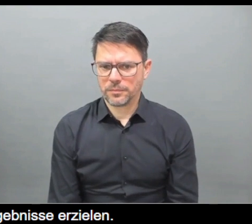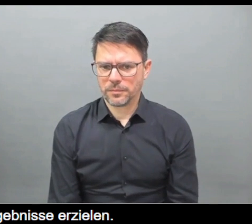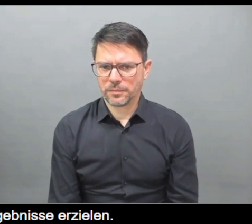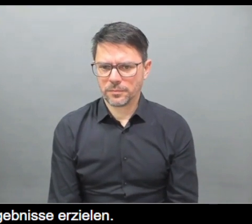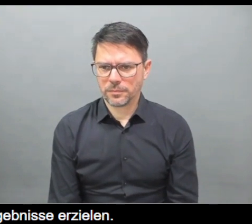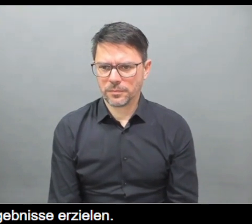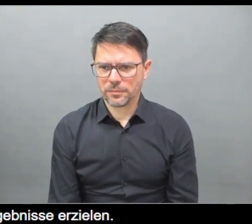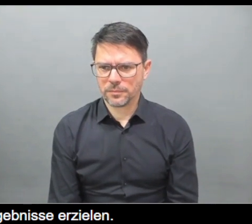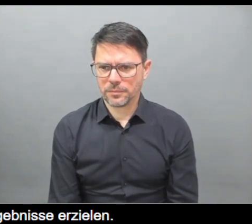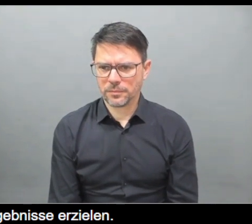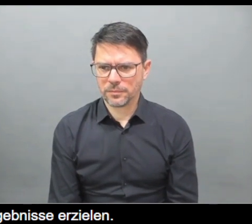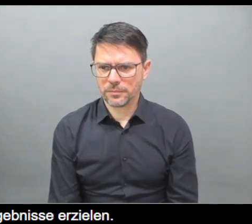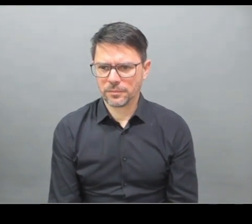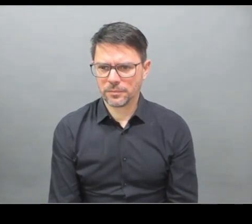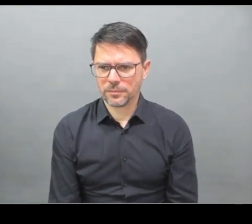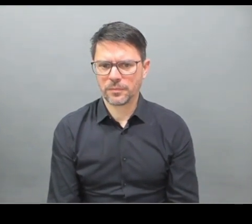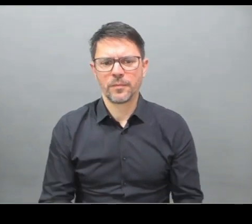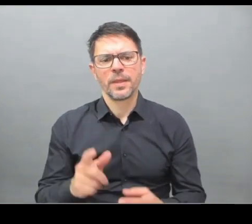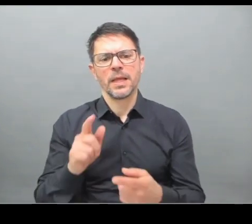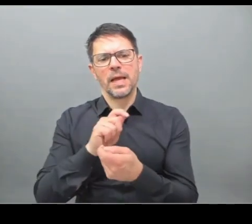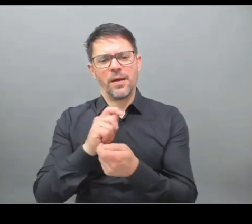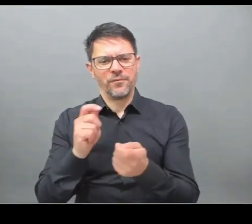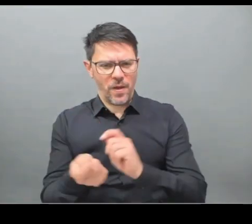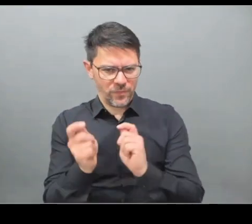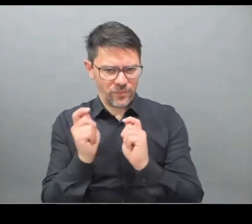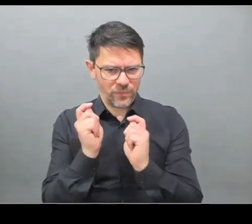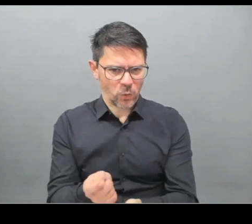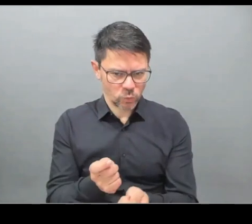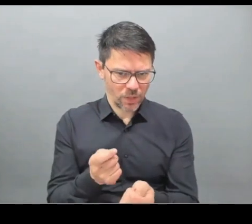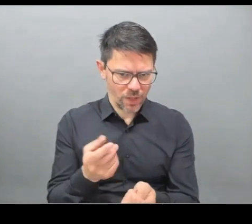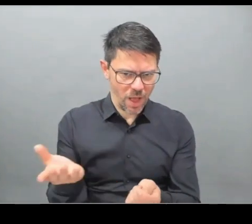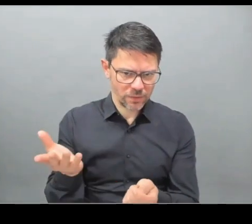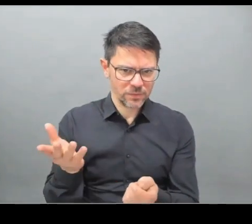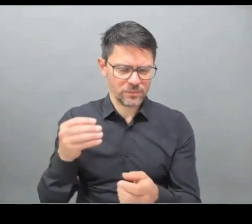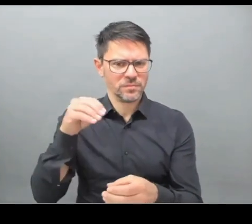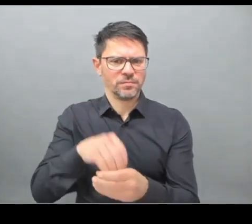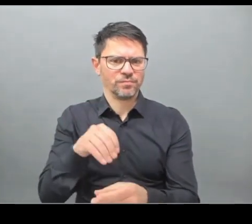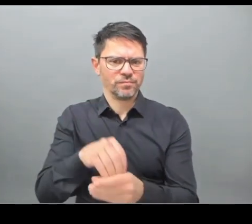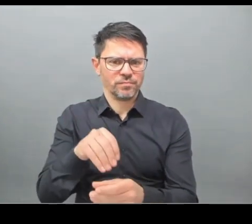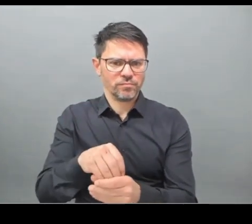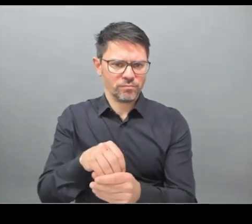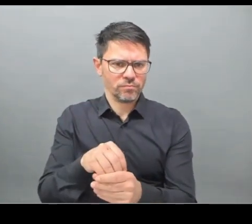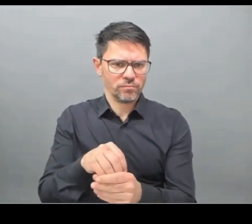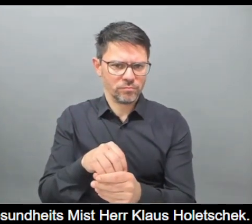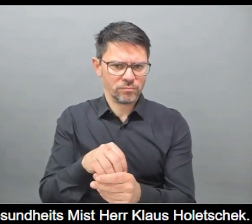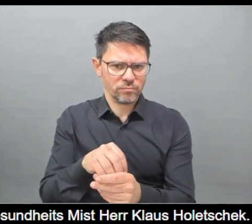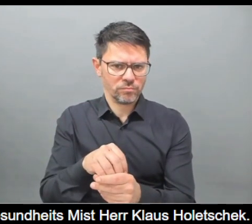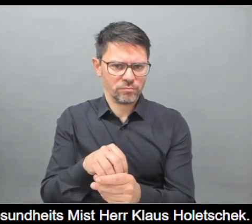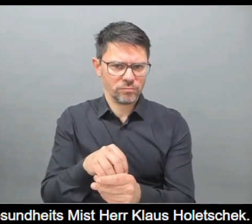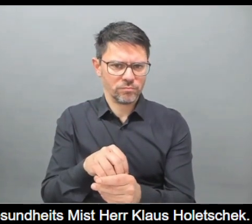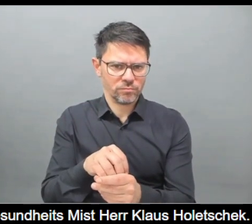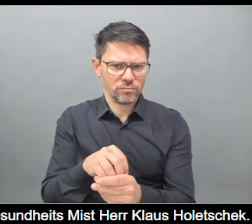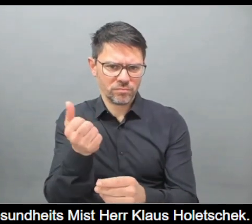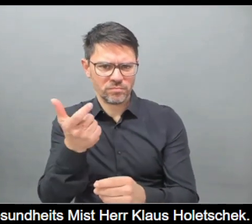auf einmal Schlaganfallnetzwerke, die sich bewährt haben, gewachsene Strukturen nicht mehr funktionieren, wenn 40 bis 50